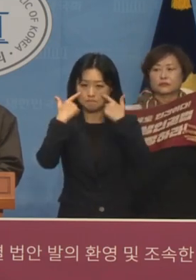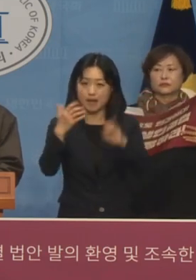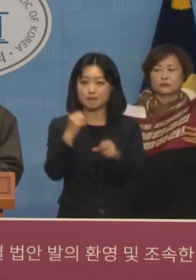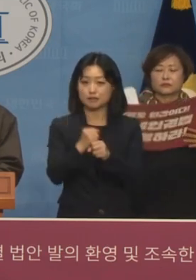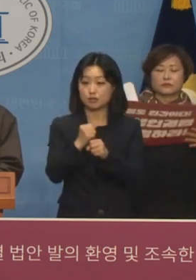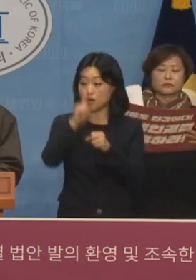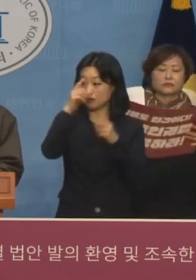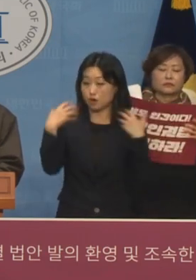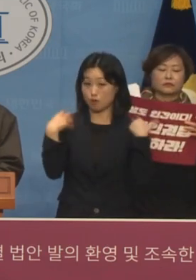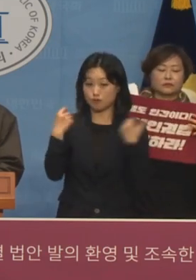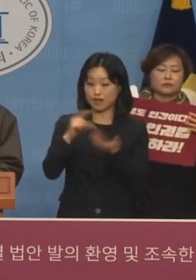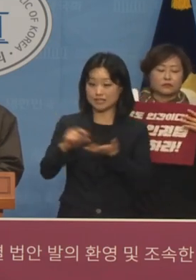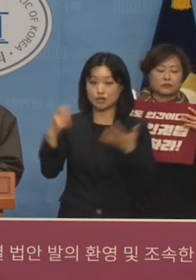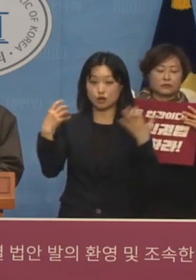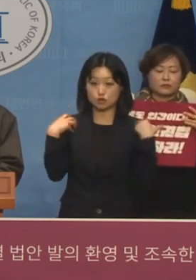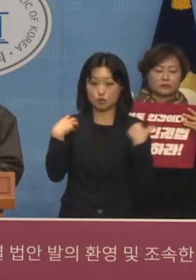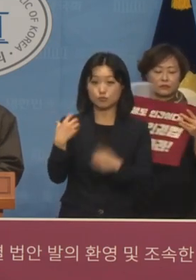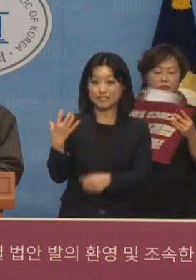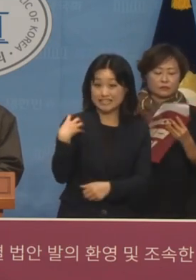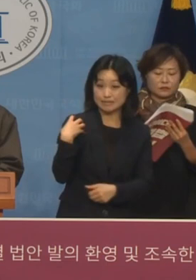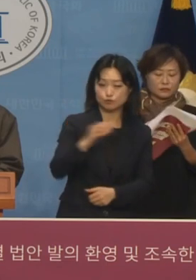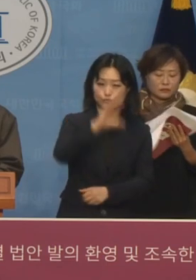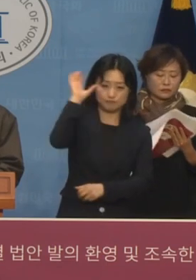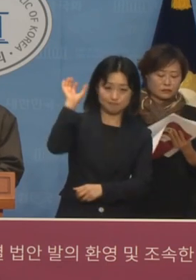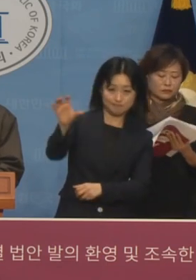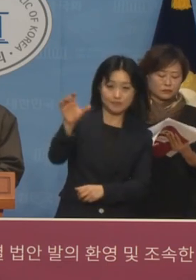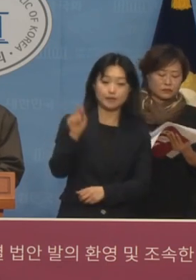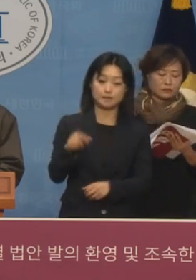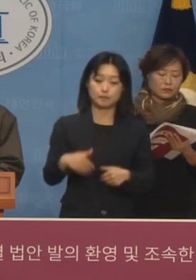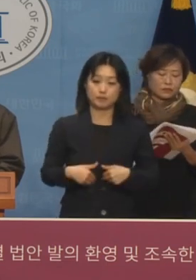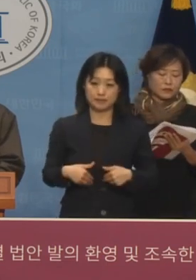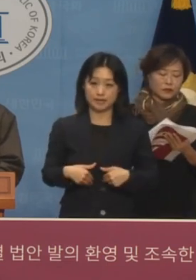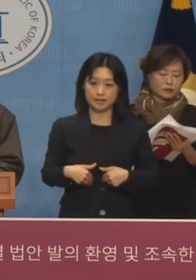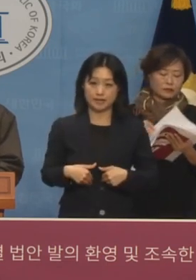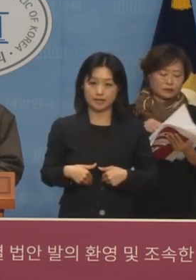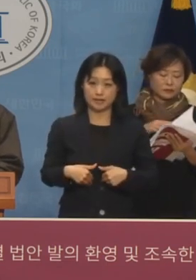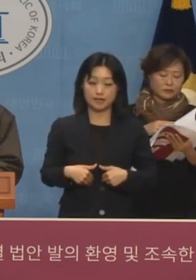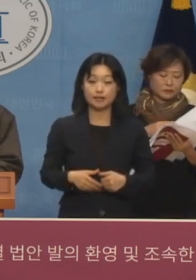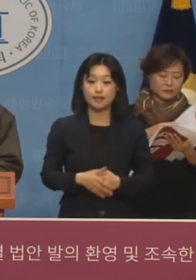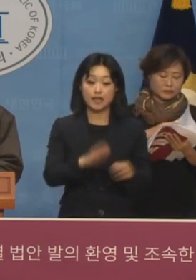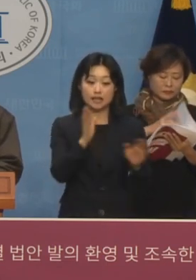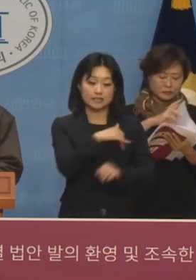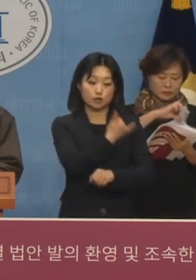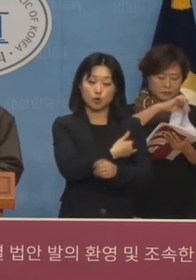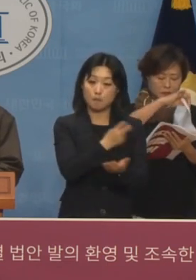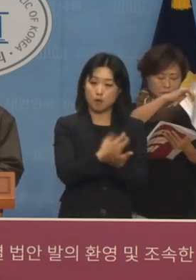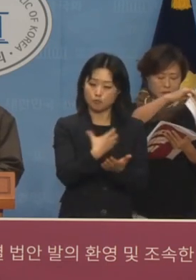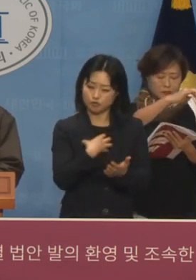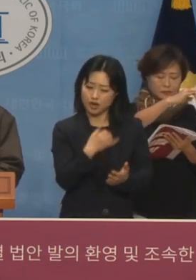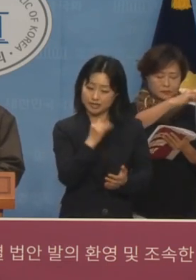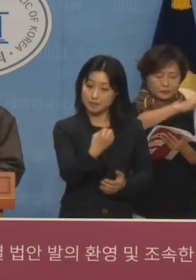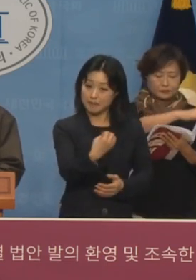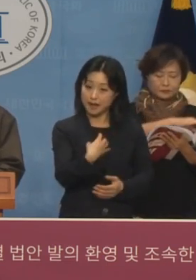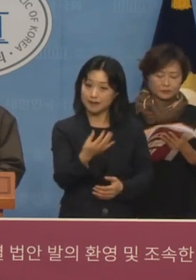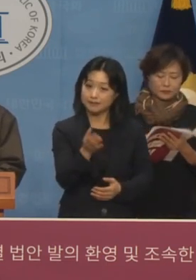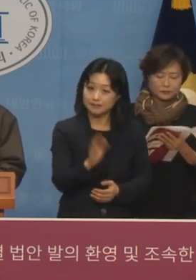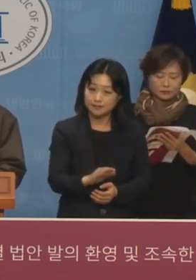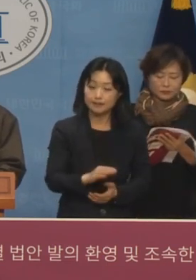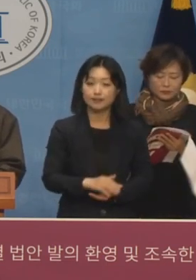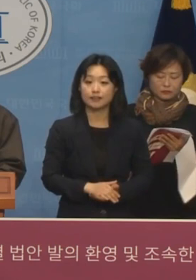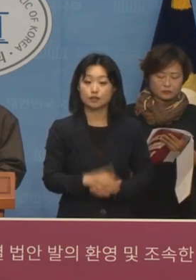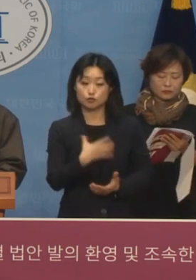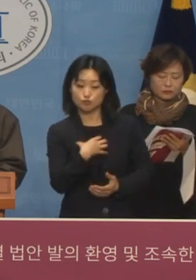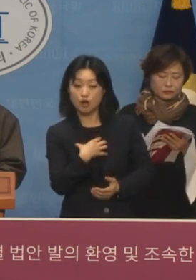정부와 지자체에게 그 의무와 책임을 확실하게 규정할 필요가 있습니다. 어떤 이들은 학생인권법에 대해 우려를 표하고 있습니다. 그러나